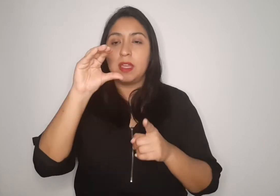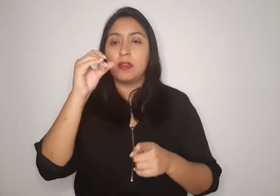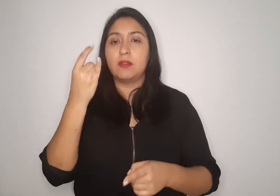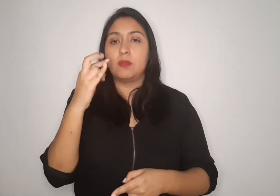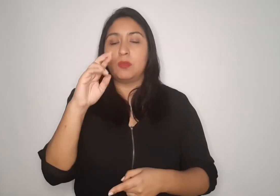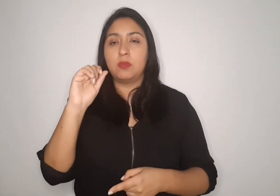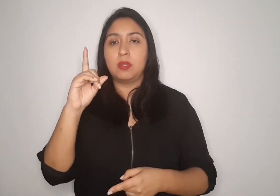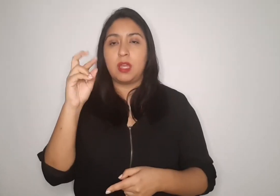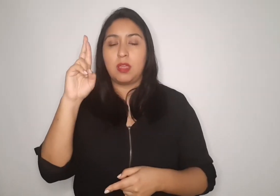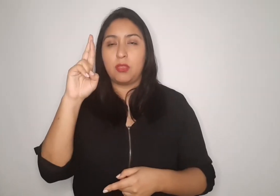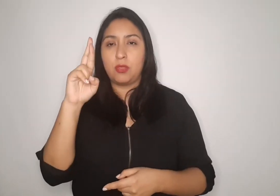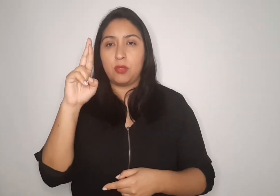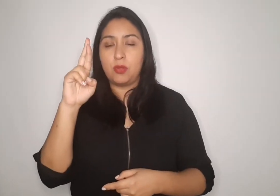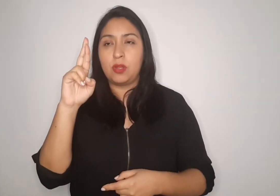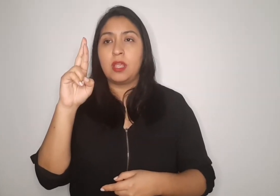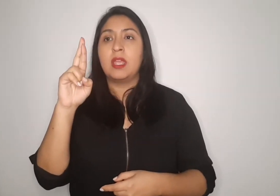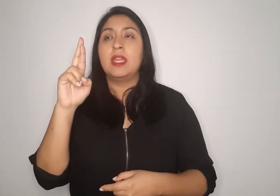cuno son las